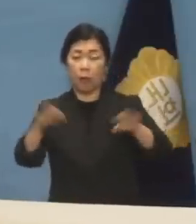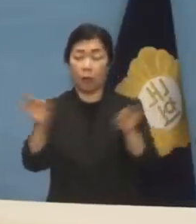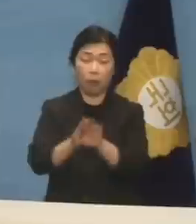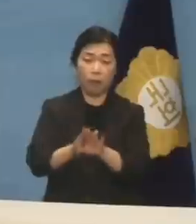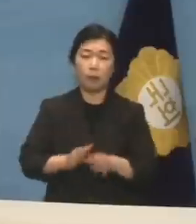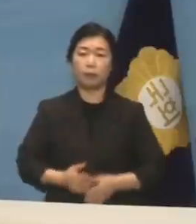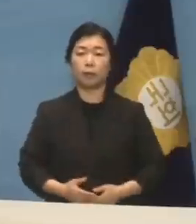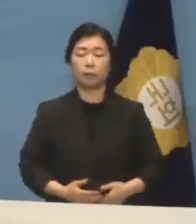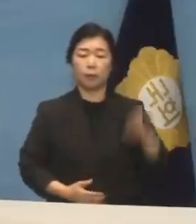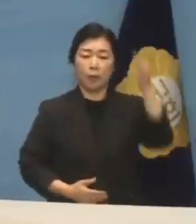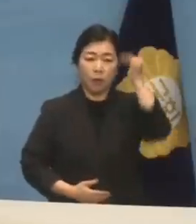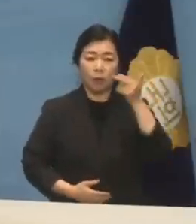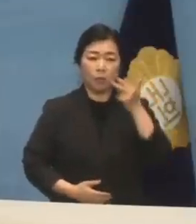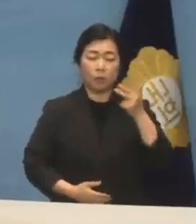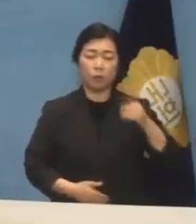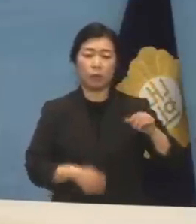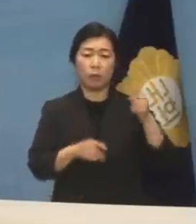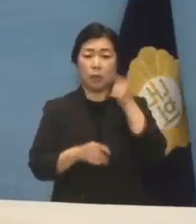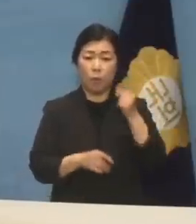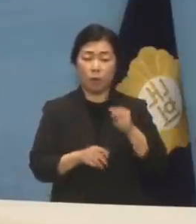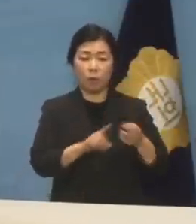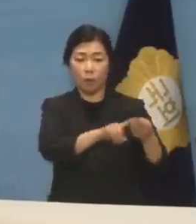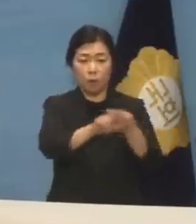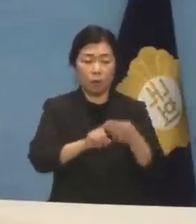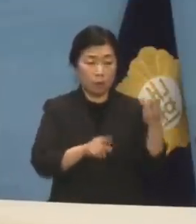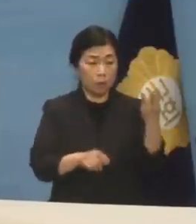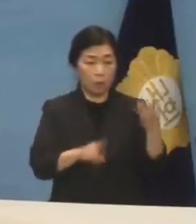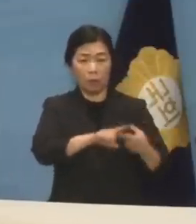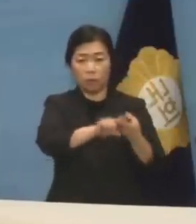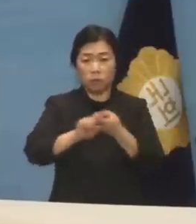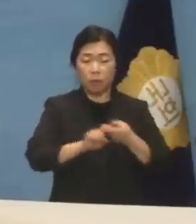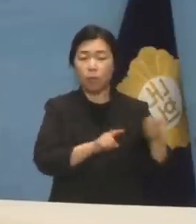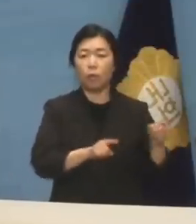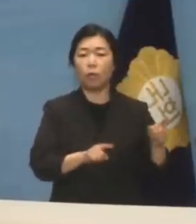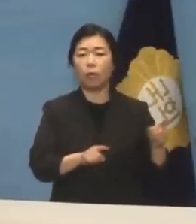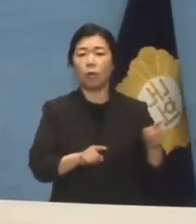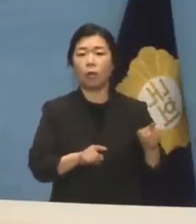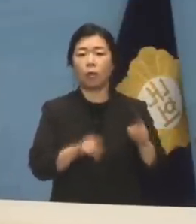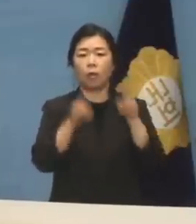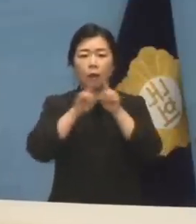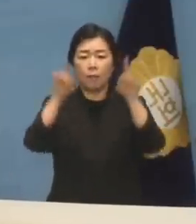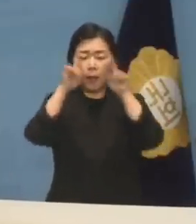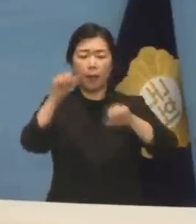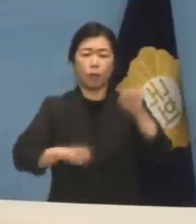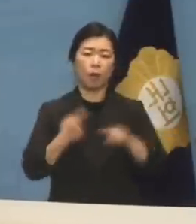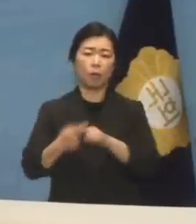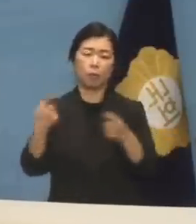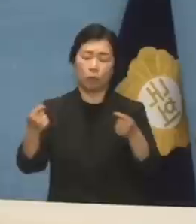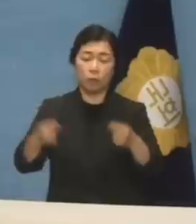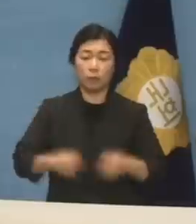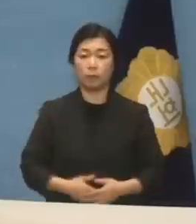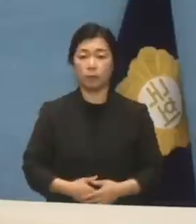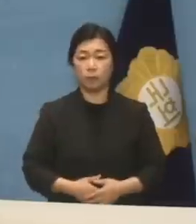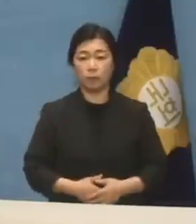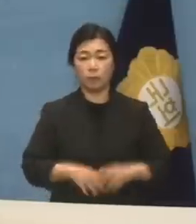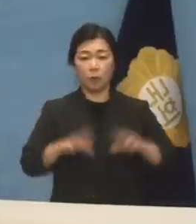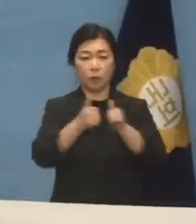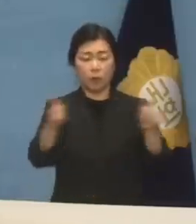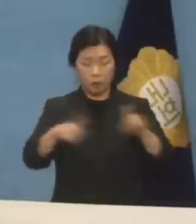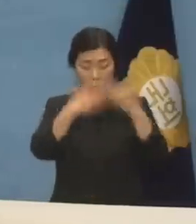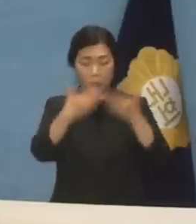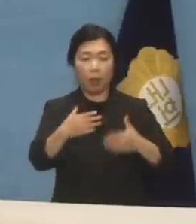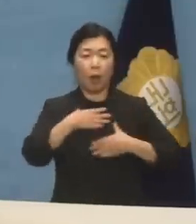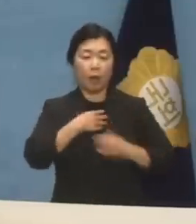상태입니다. 한미일 전쟁 동맹은 이 나라를 지옥불로 끌고 가려는 악마의 행각이라고 할 수밖에 없습니다. 국민